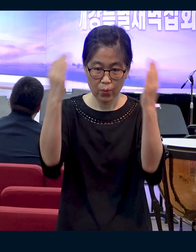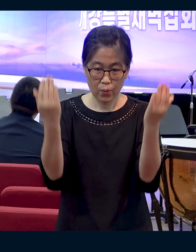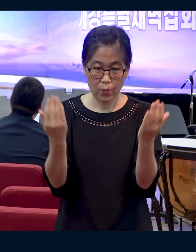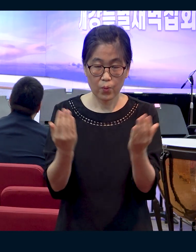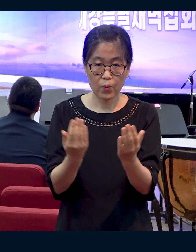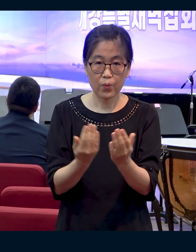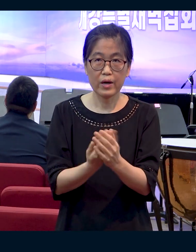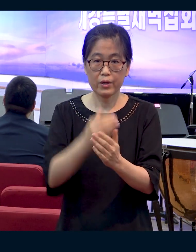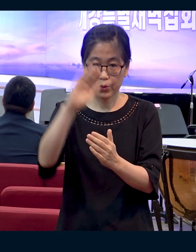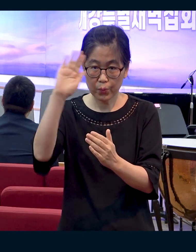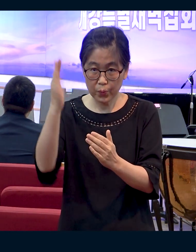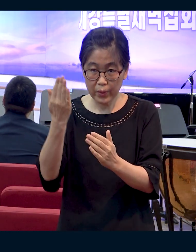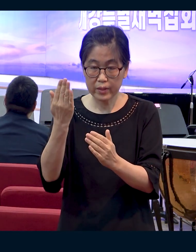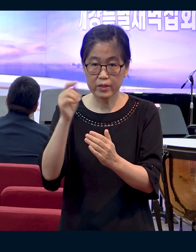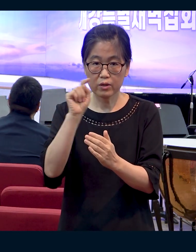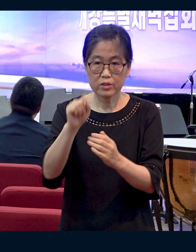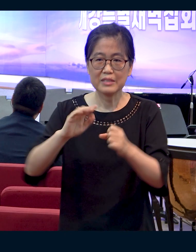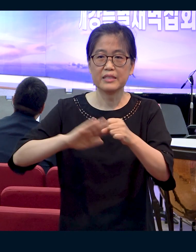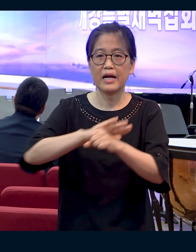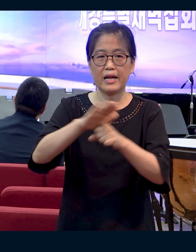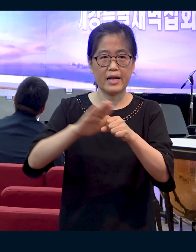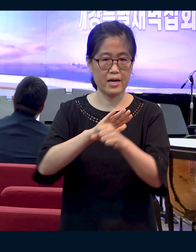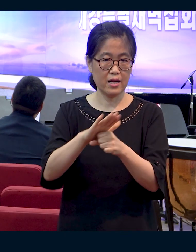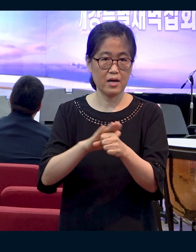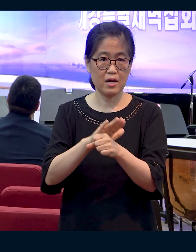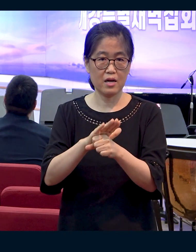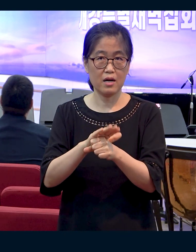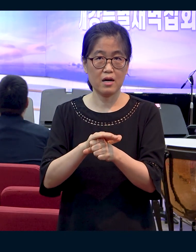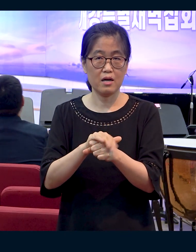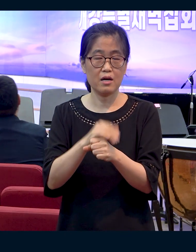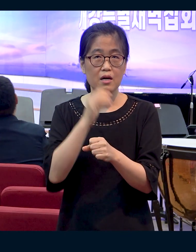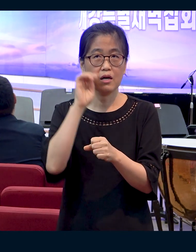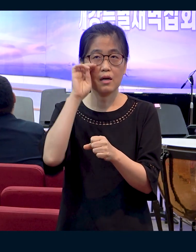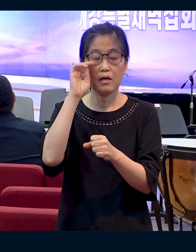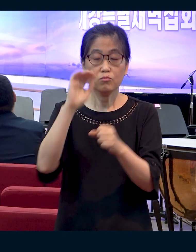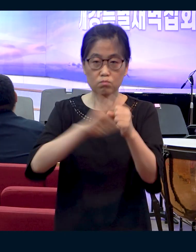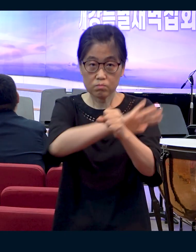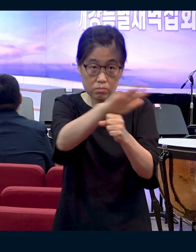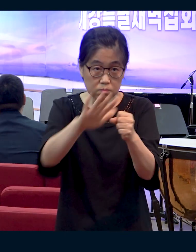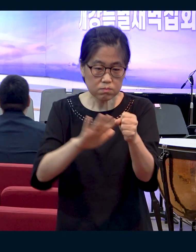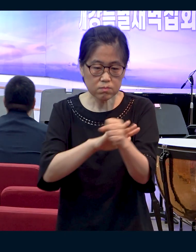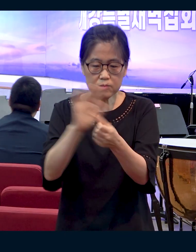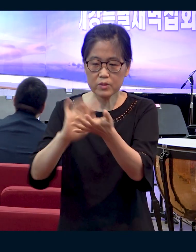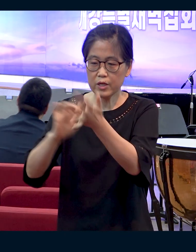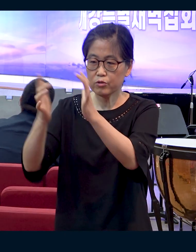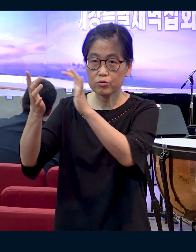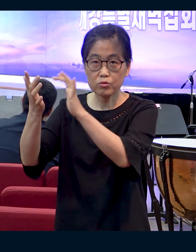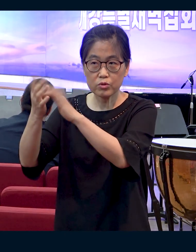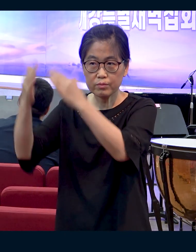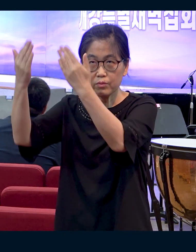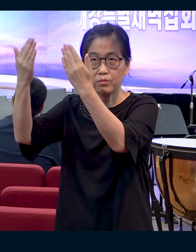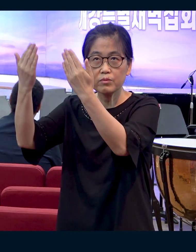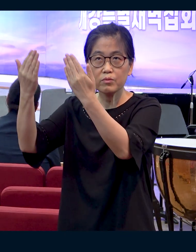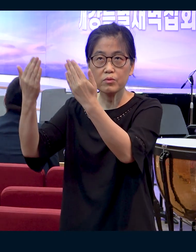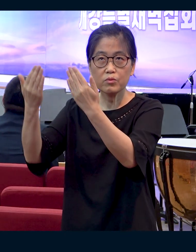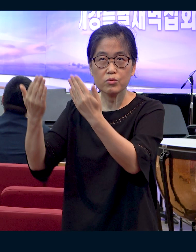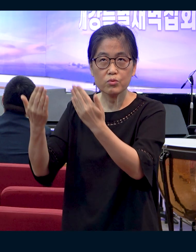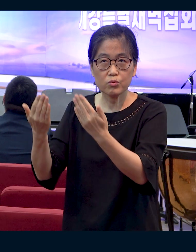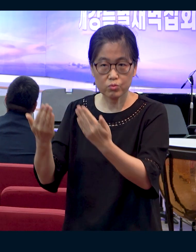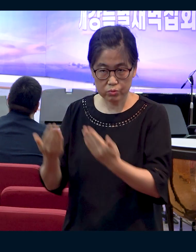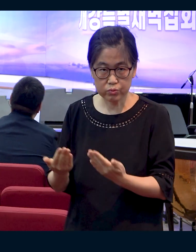띠니라. 그런데 이 말씀은요, 이 사랑이라는 것은요, 바로 예수님께서 주신 새